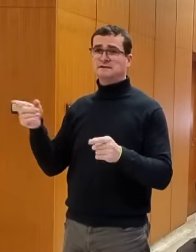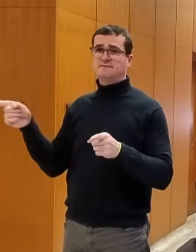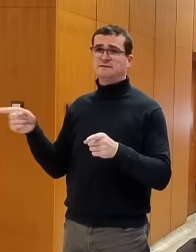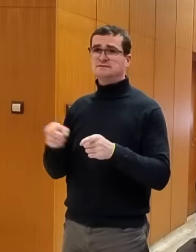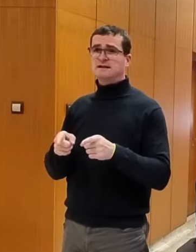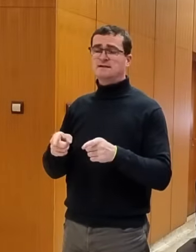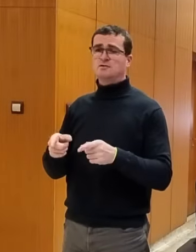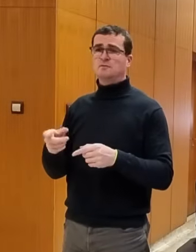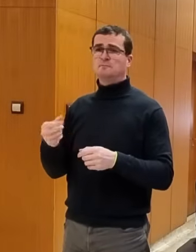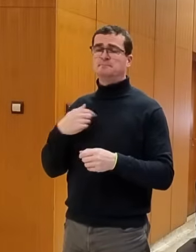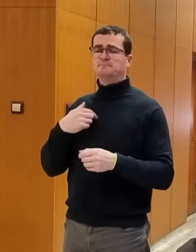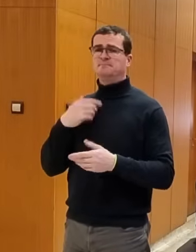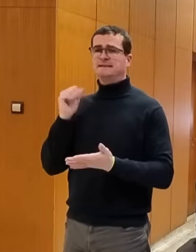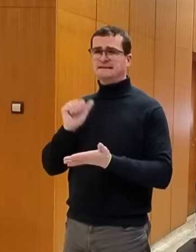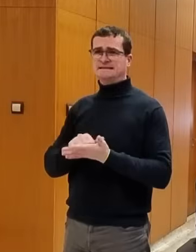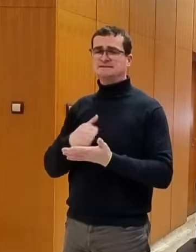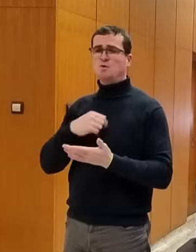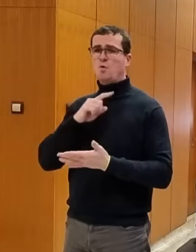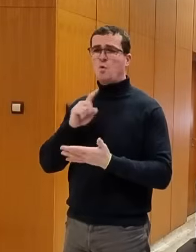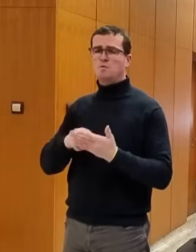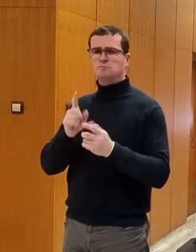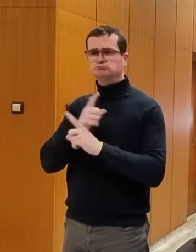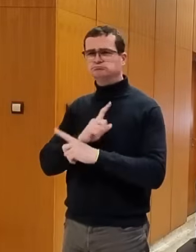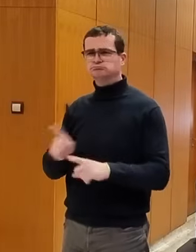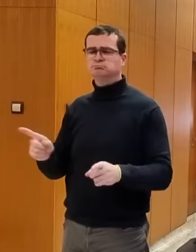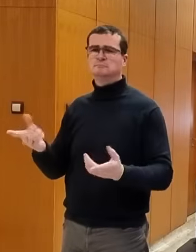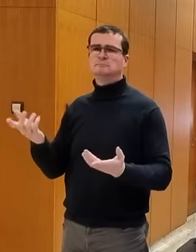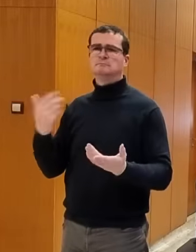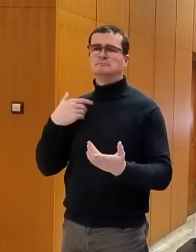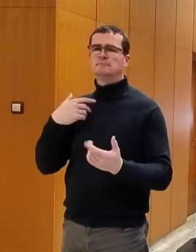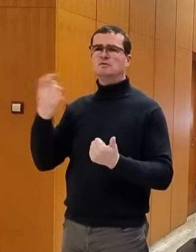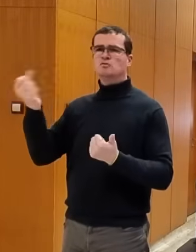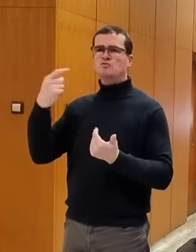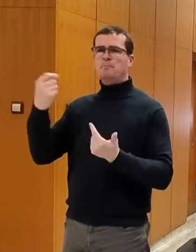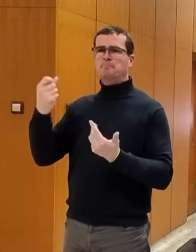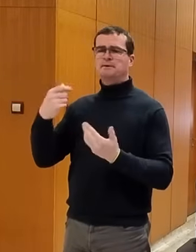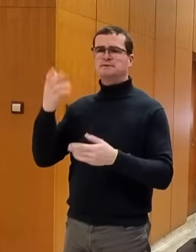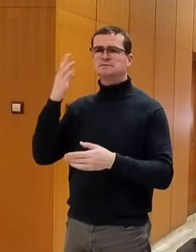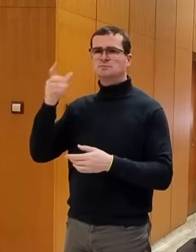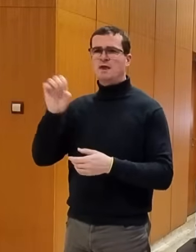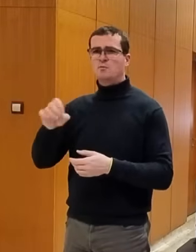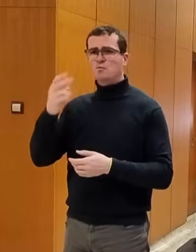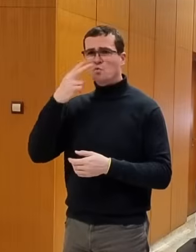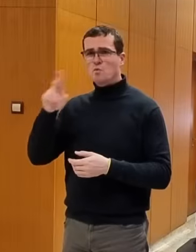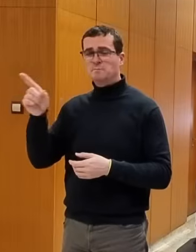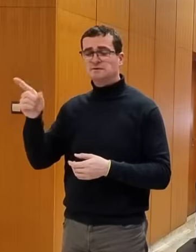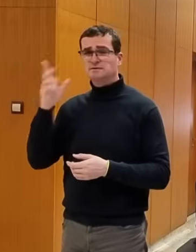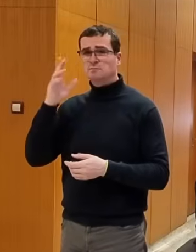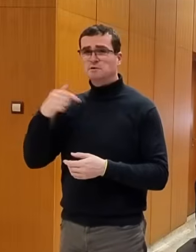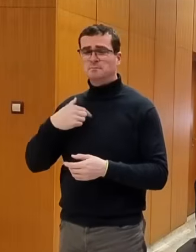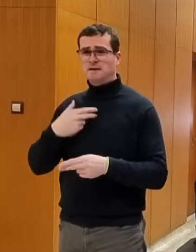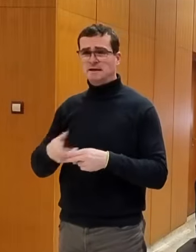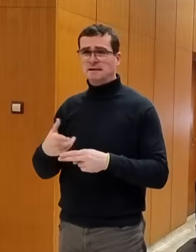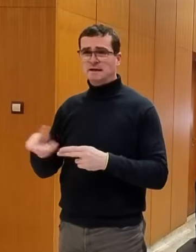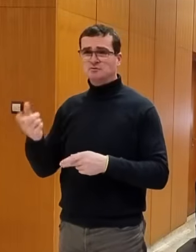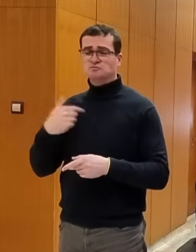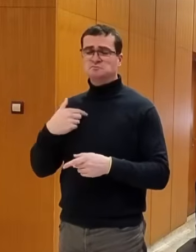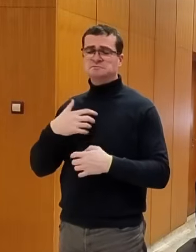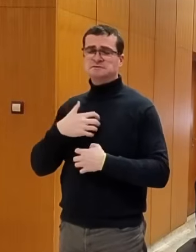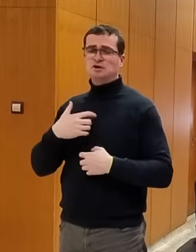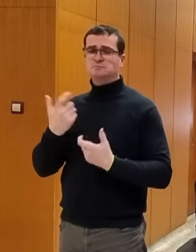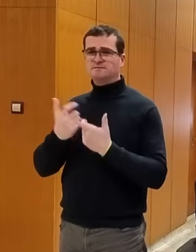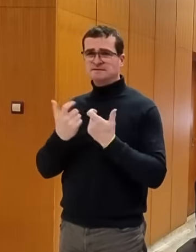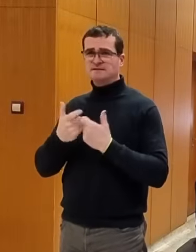krátkom? Určite budeme na akékoľvek otázky alebo listy, ktoré budú chodiť z Európskej komisie, budeme reagovať, budeme sa